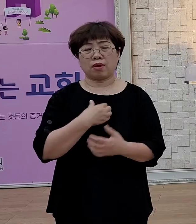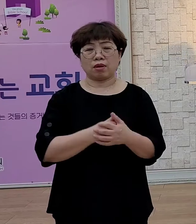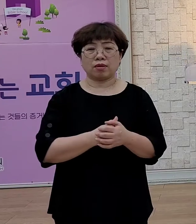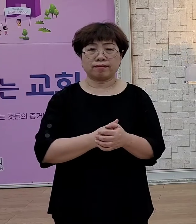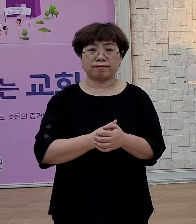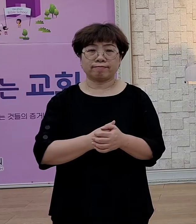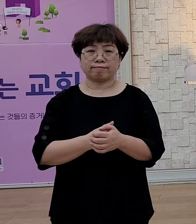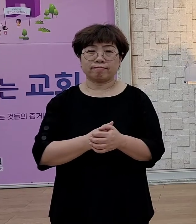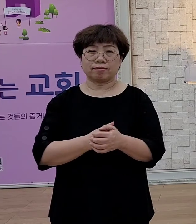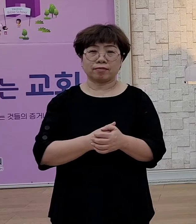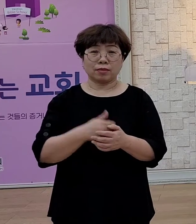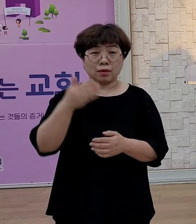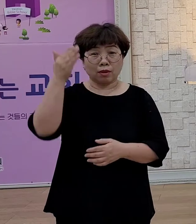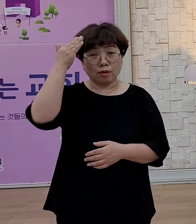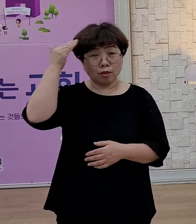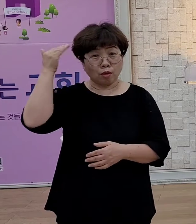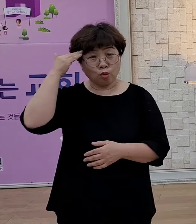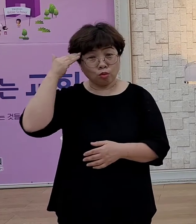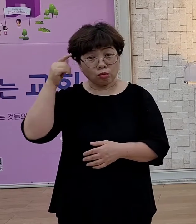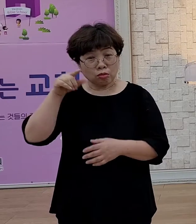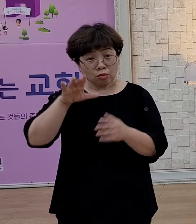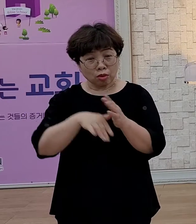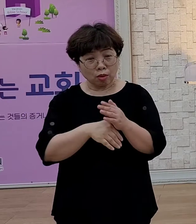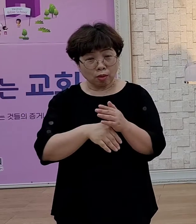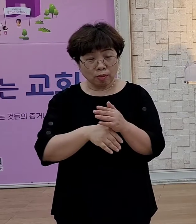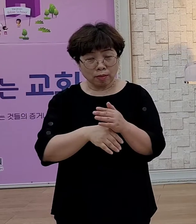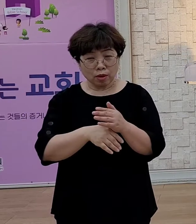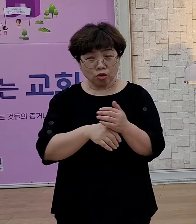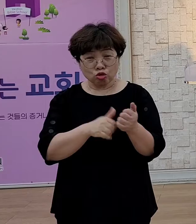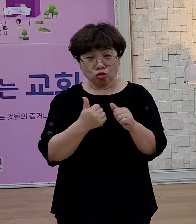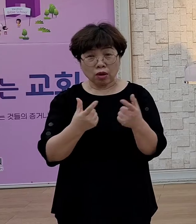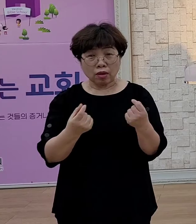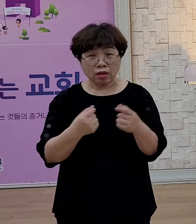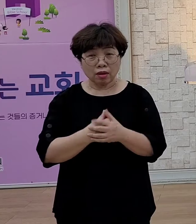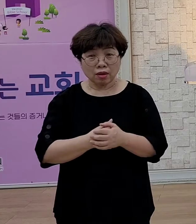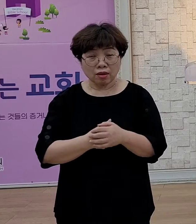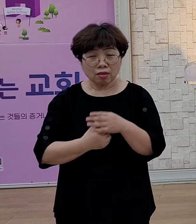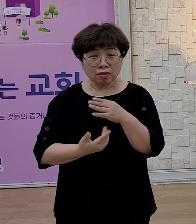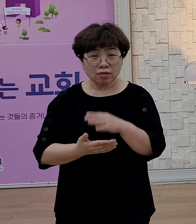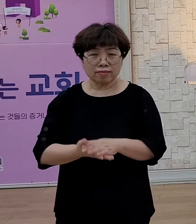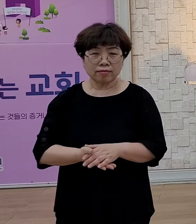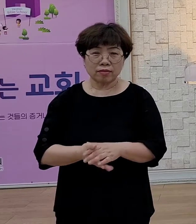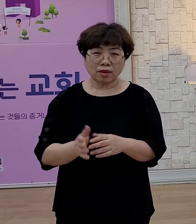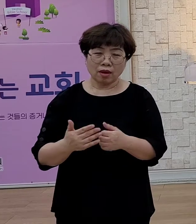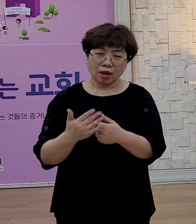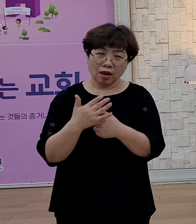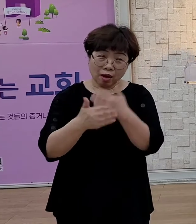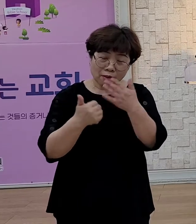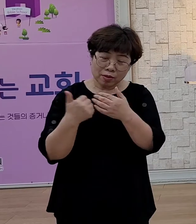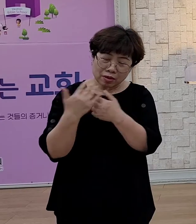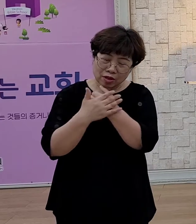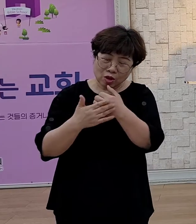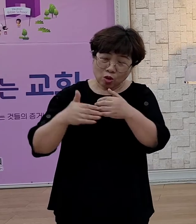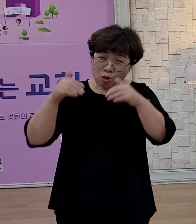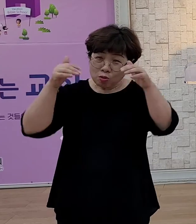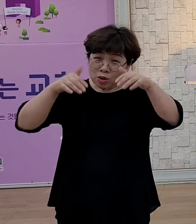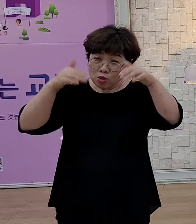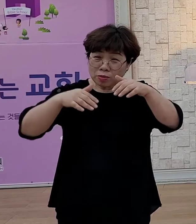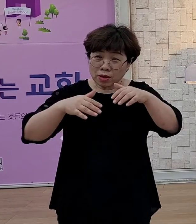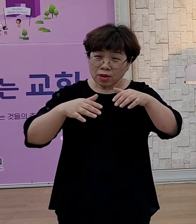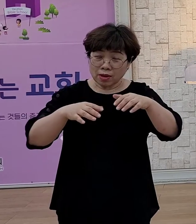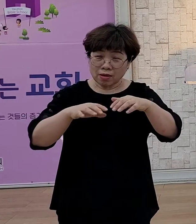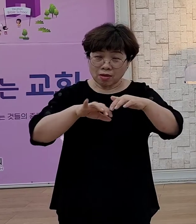저는 그러면 우리나라 진짜 흉년이 들어서 죽는 줄 알았는데, 또 그런데도 또 하나님께서 은혜로 비를 주셔갖고 그게 또 언제 그러냐는